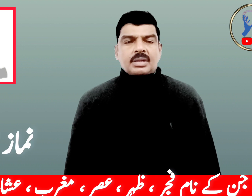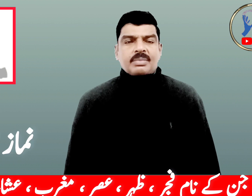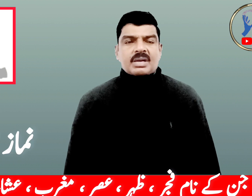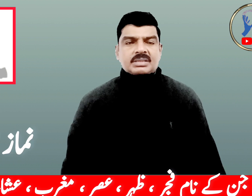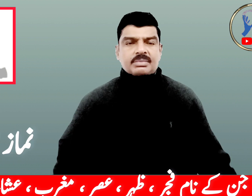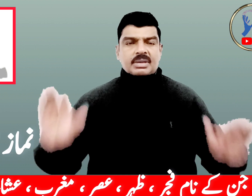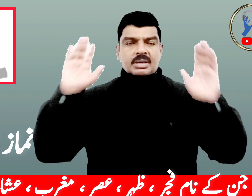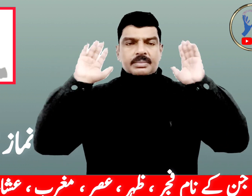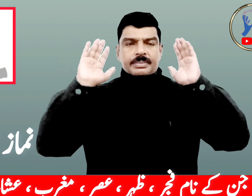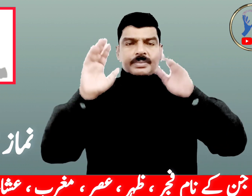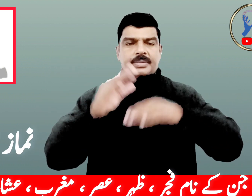نماز مغرب،